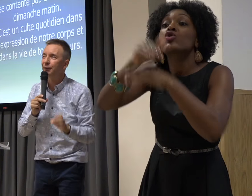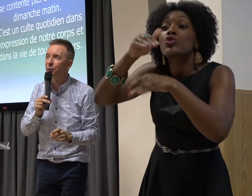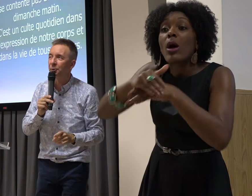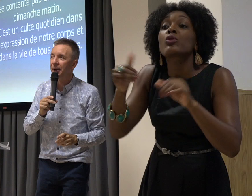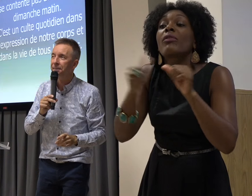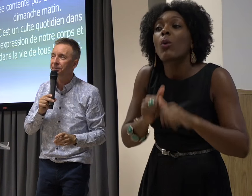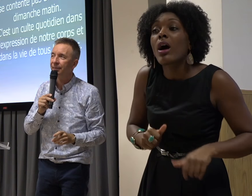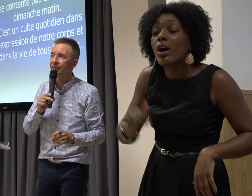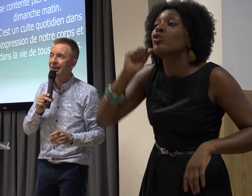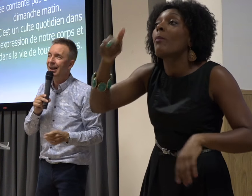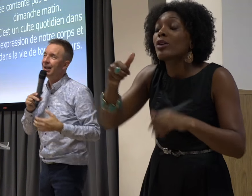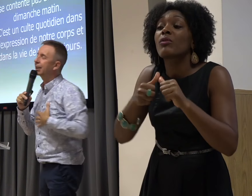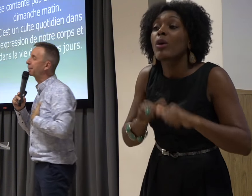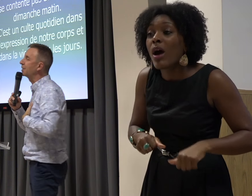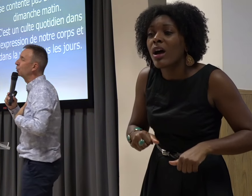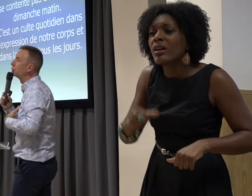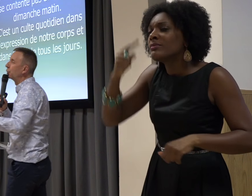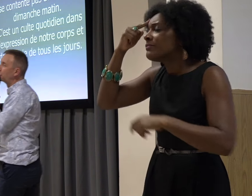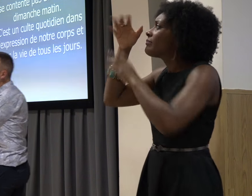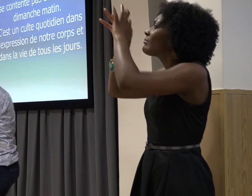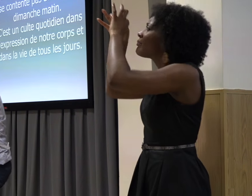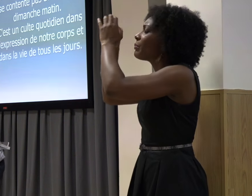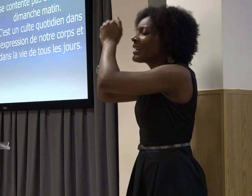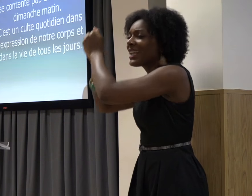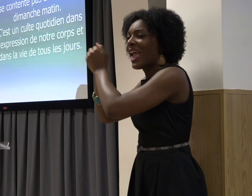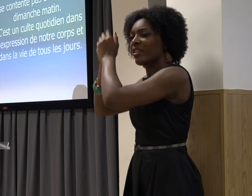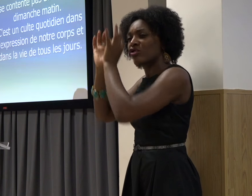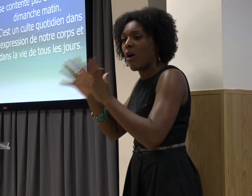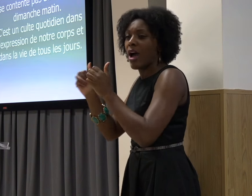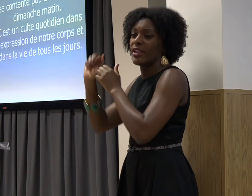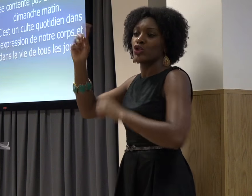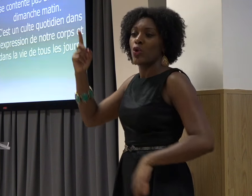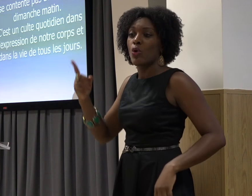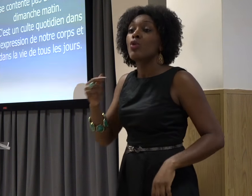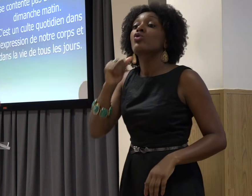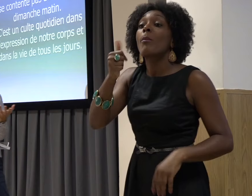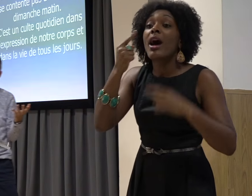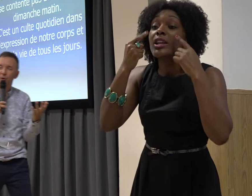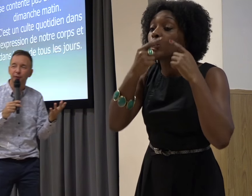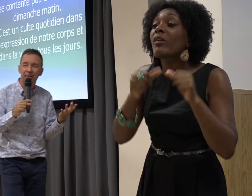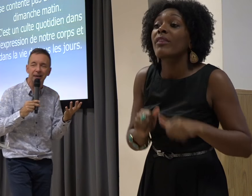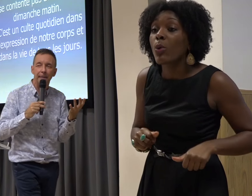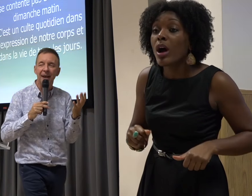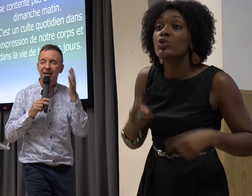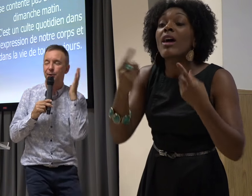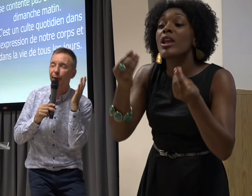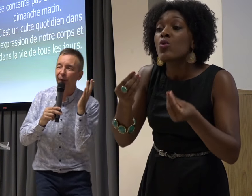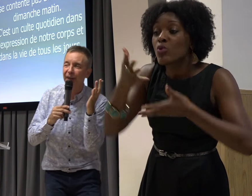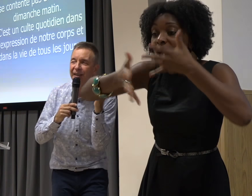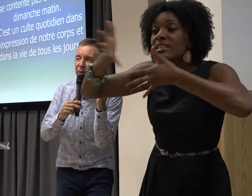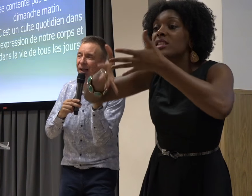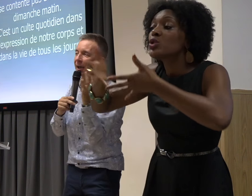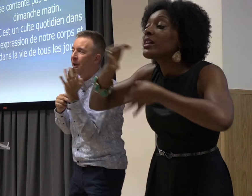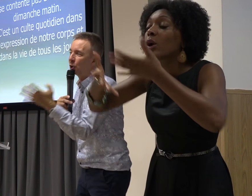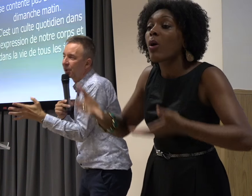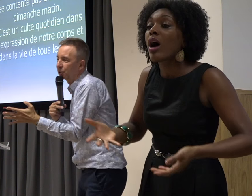vas vivre demain? L'expression de notre corps. Qu'est-ce que tu vas faire avec tes yeux, avec ta bouche? Comment tu vas parler? Qu'est-ce que tu vas faire avec